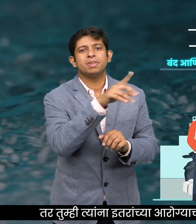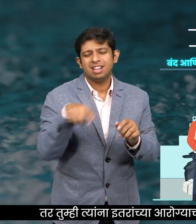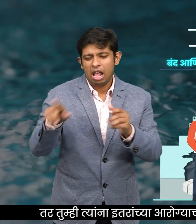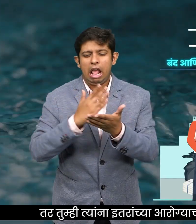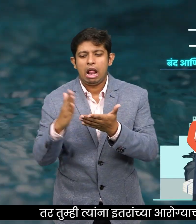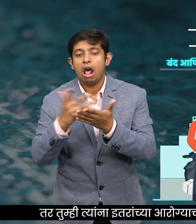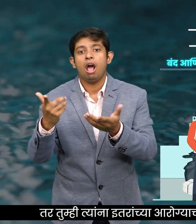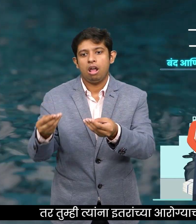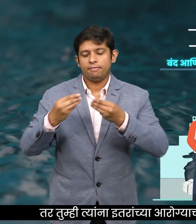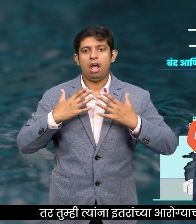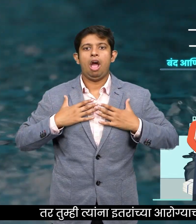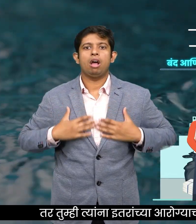घेण्याची विनंती करावी.